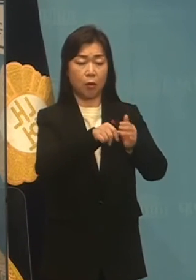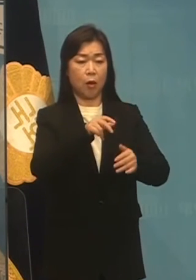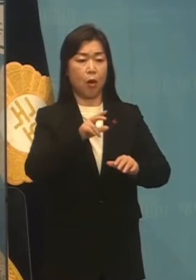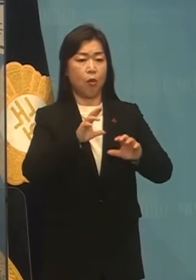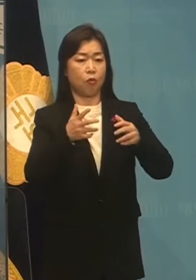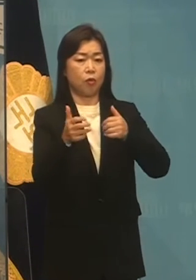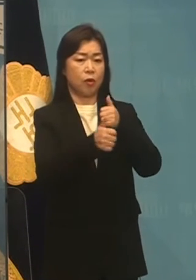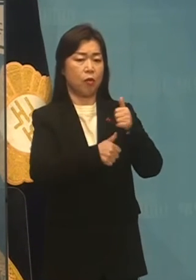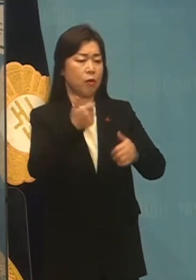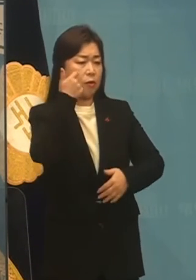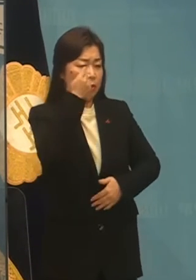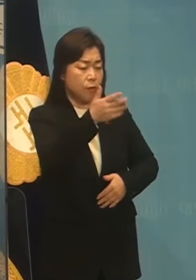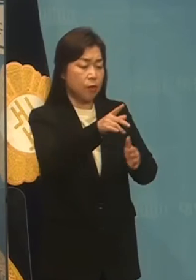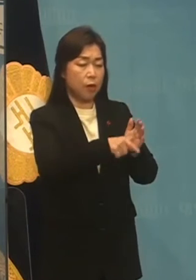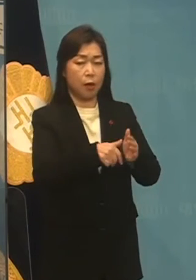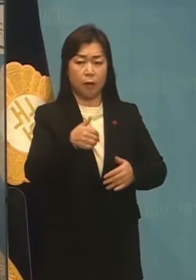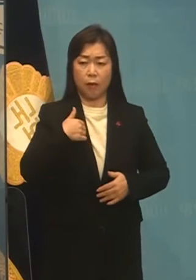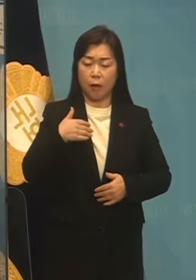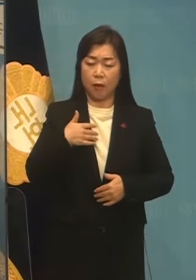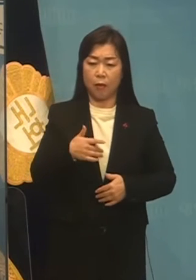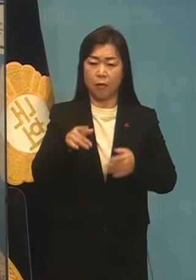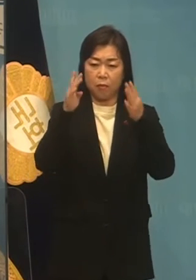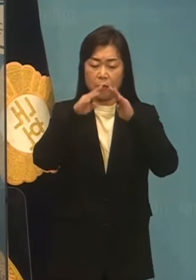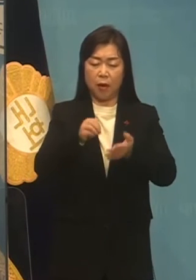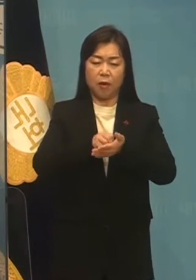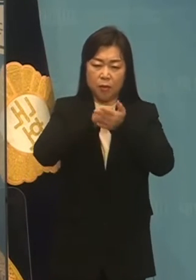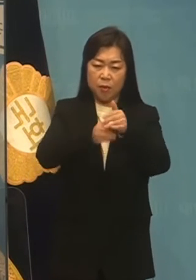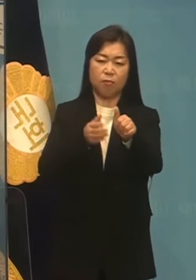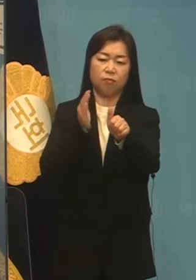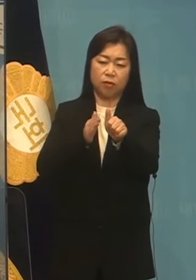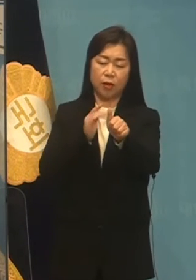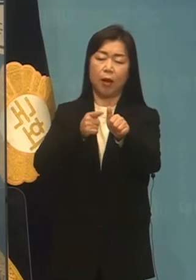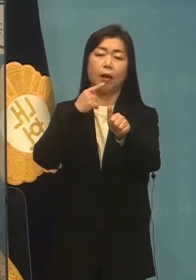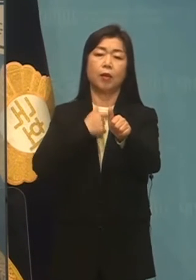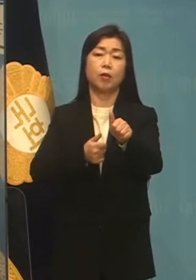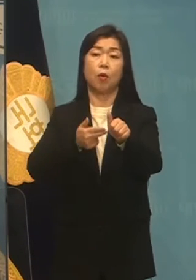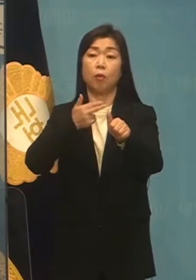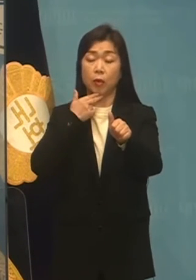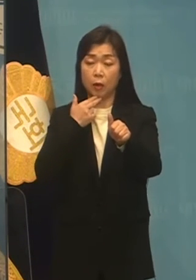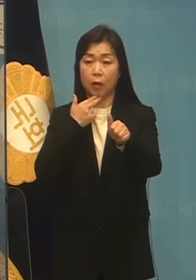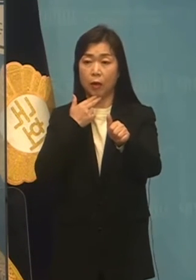의원들의 질문에 자신은 입시 청탁을 전혀 하지 않았다.